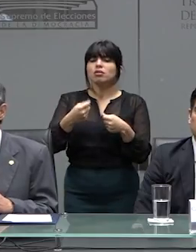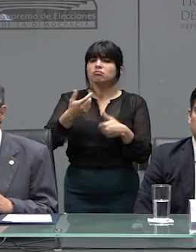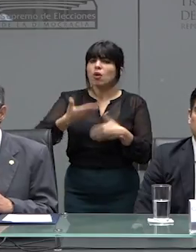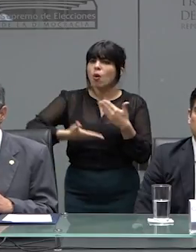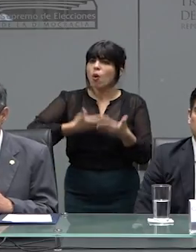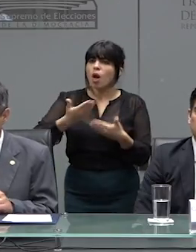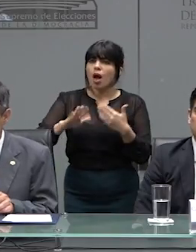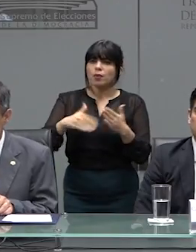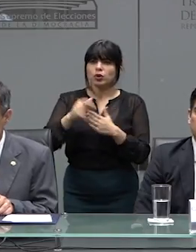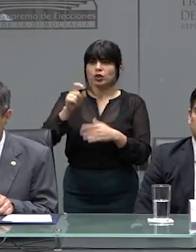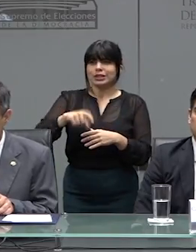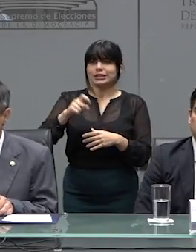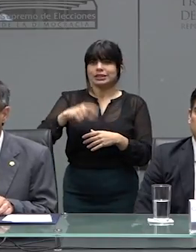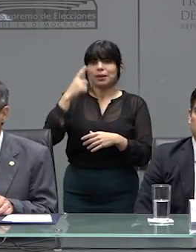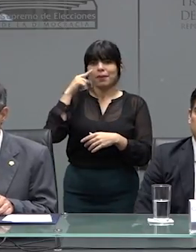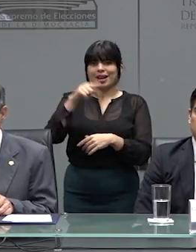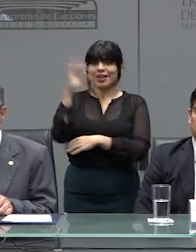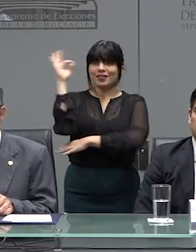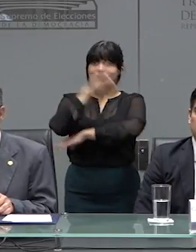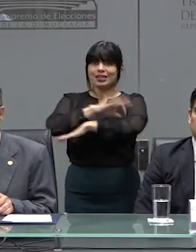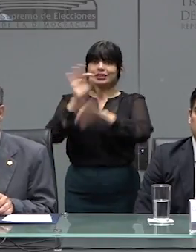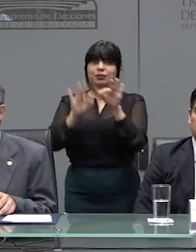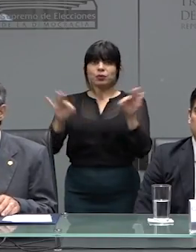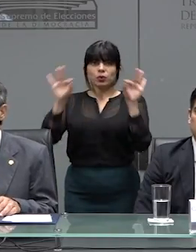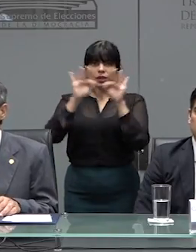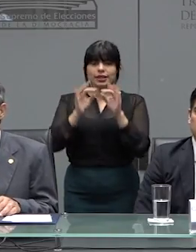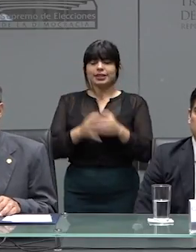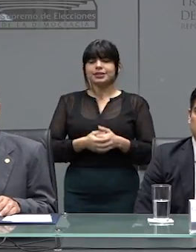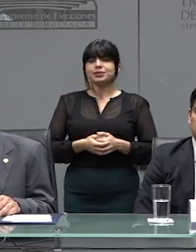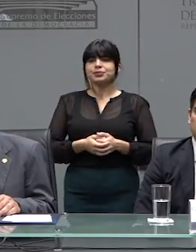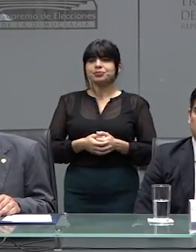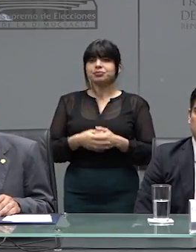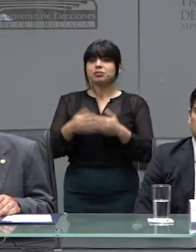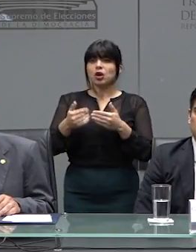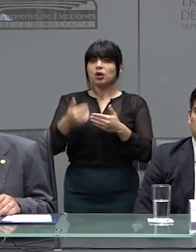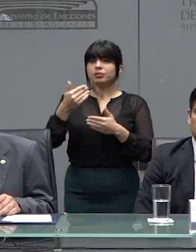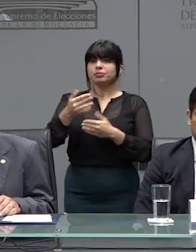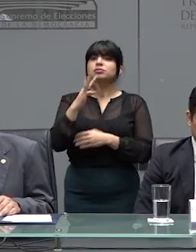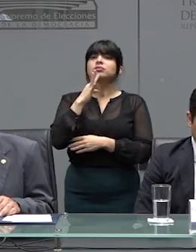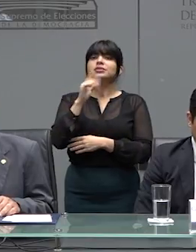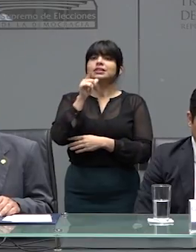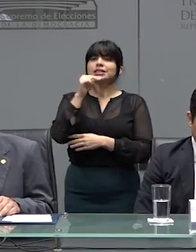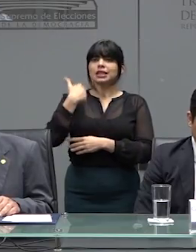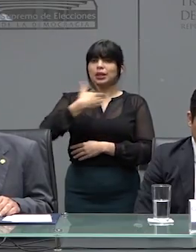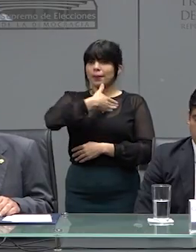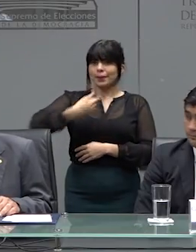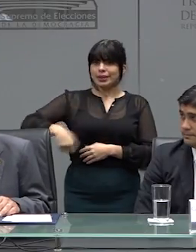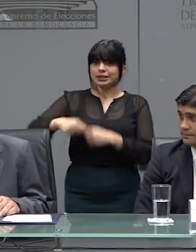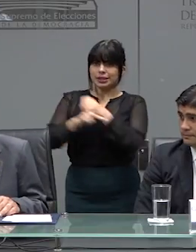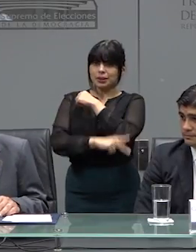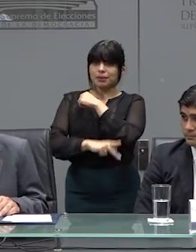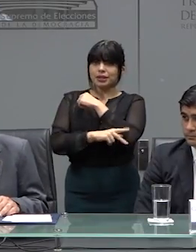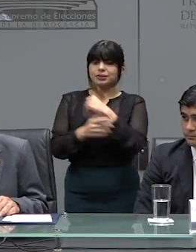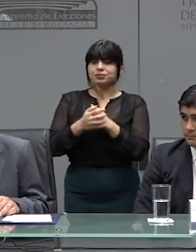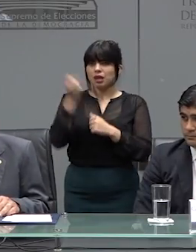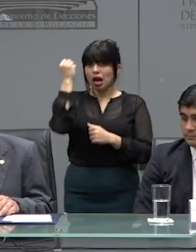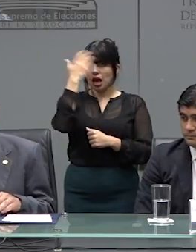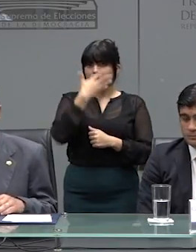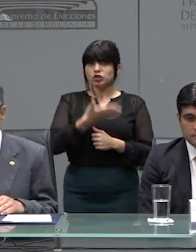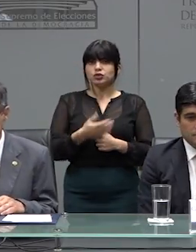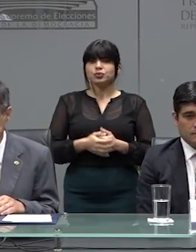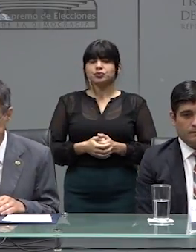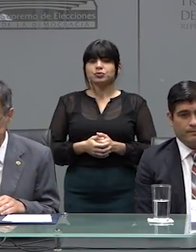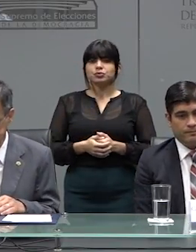colaboración posible en esta fecha tan significativa. De seguido le doy la palabra al señor presidente de la República, don Carlos